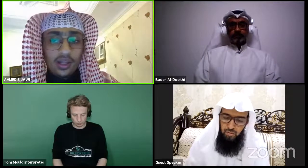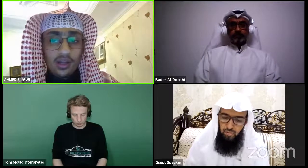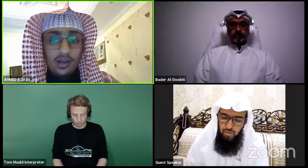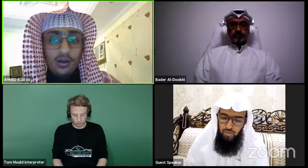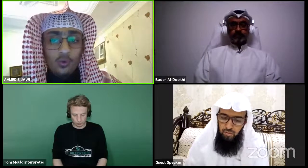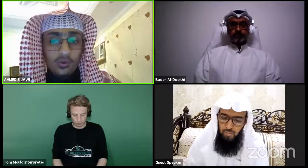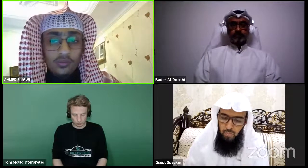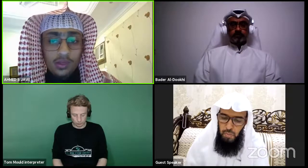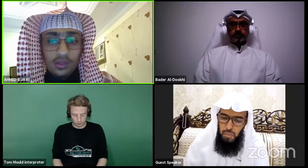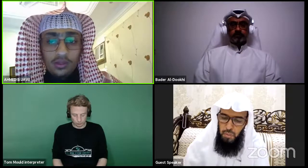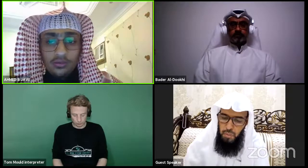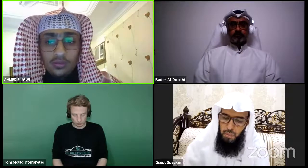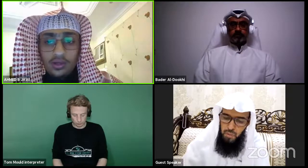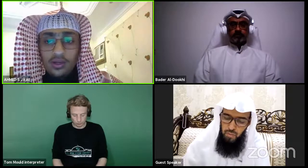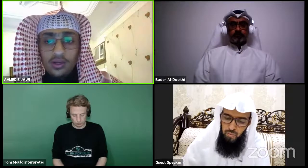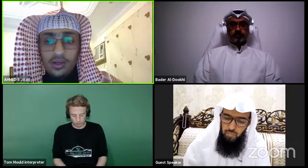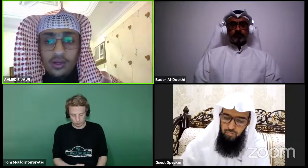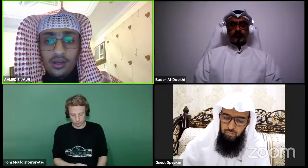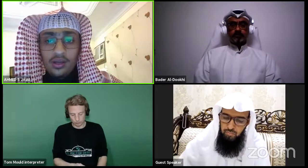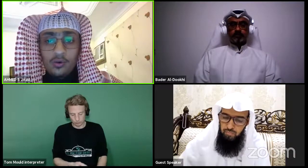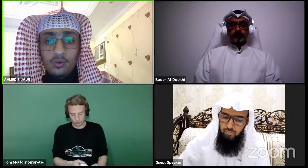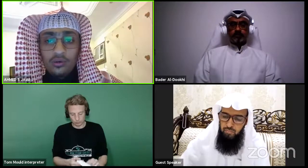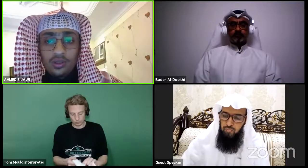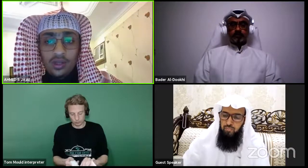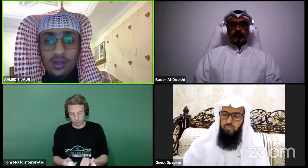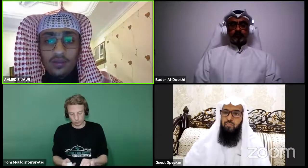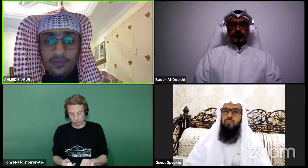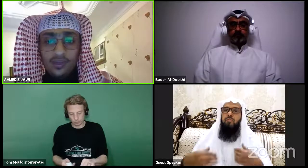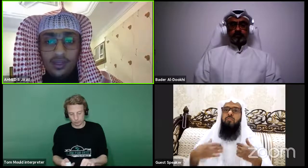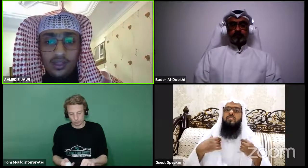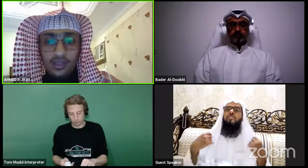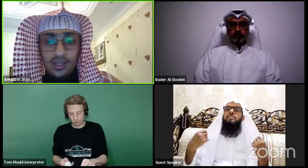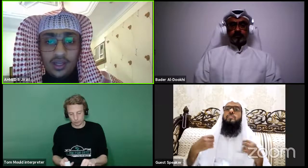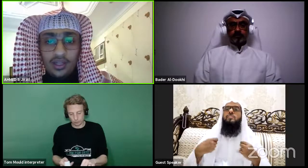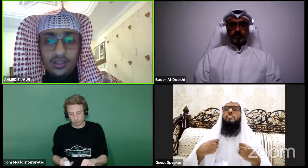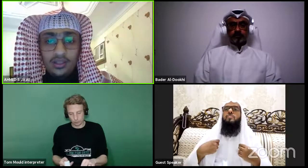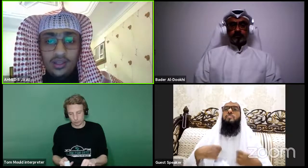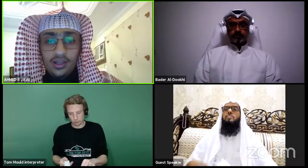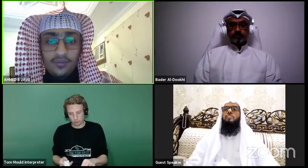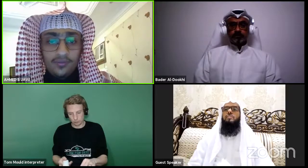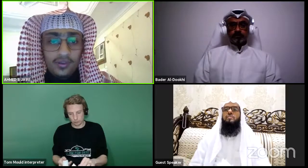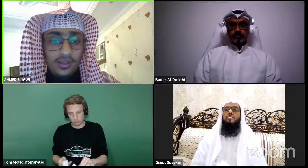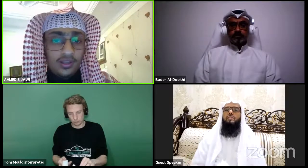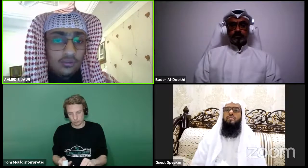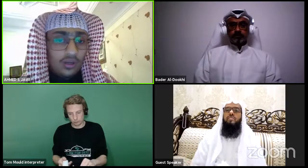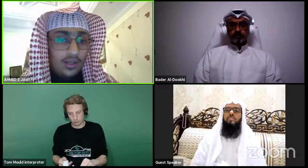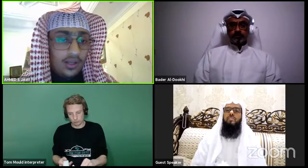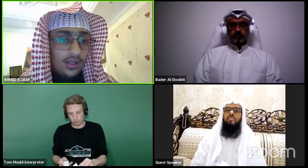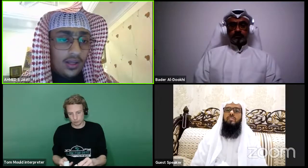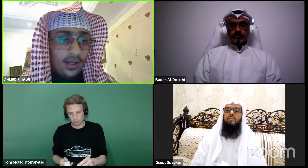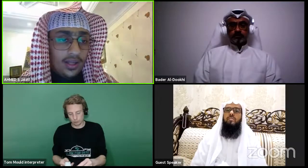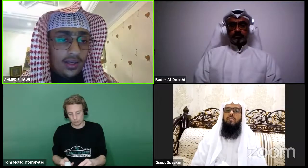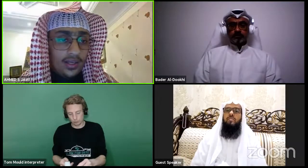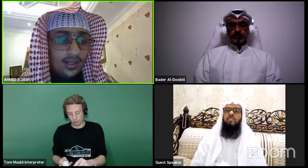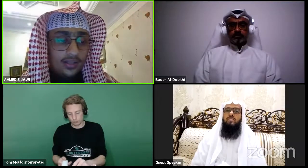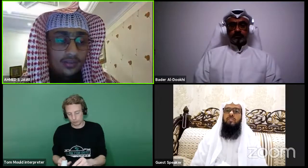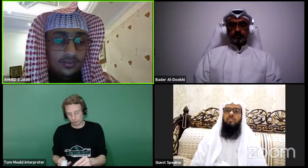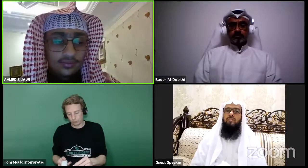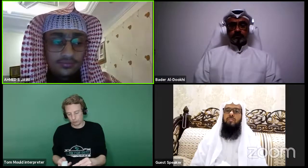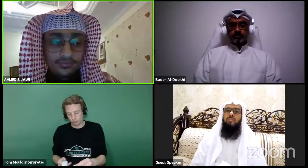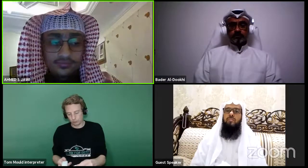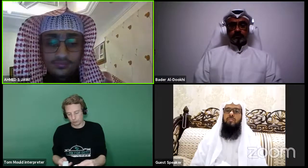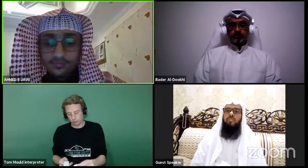ببالغه وما دعاء الكافرين إلا في ضلال.